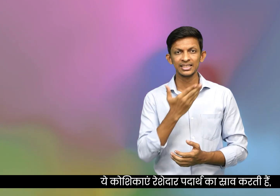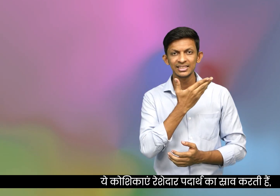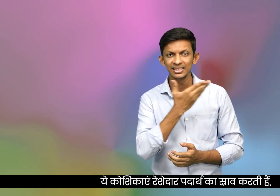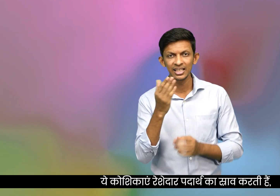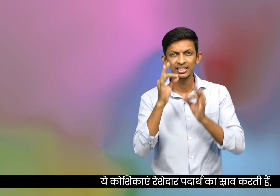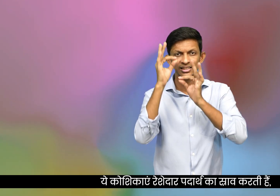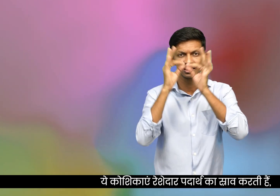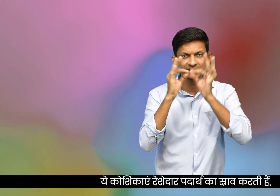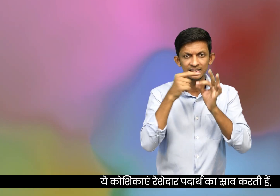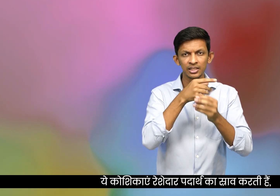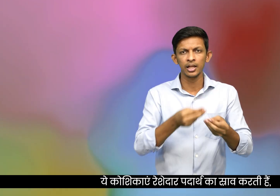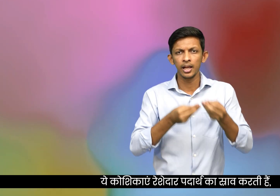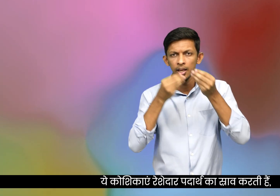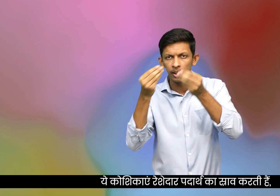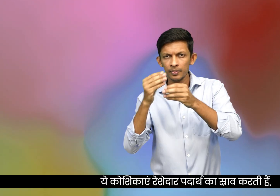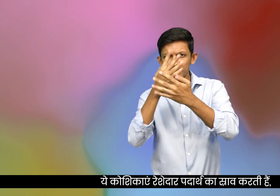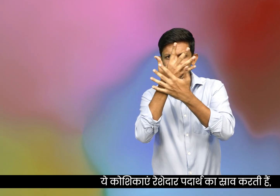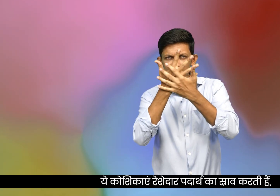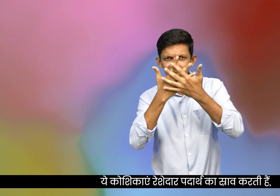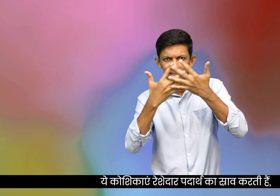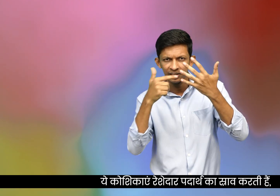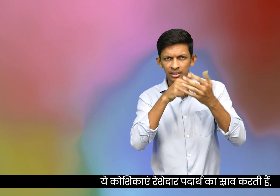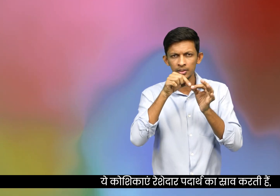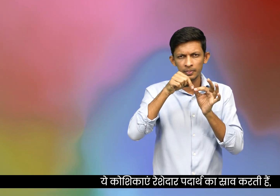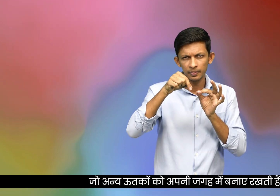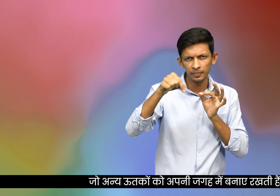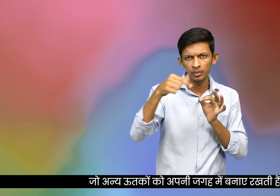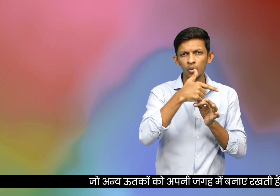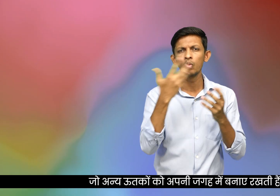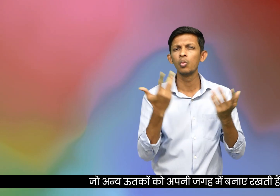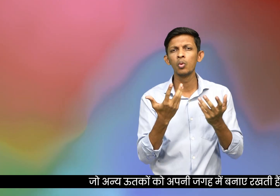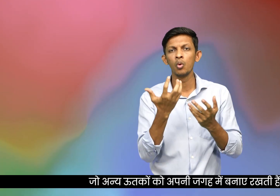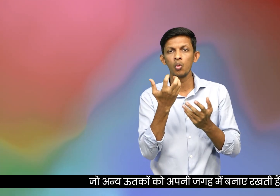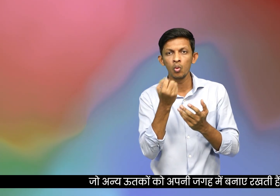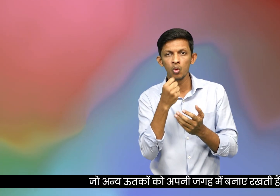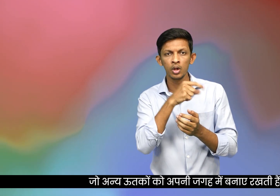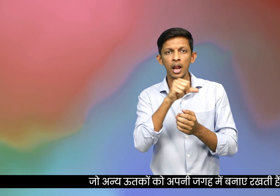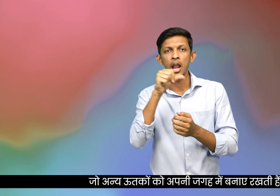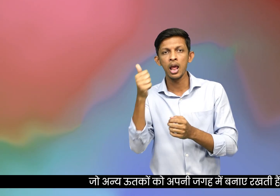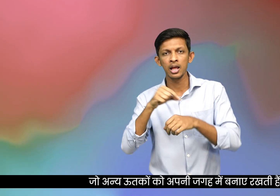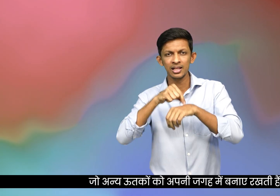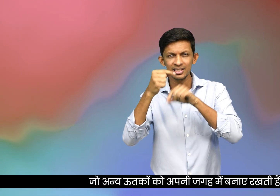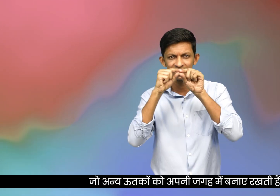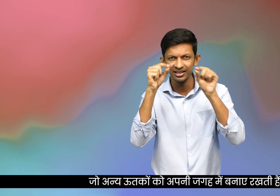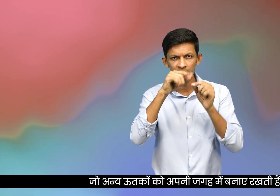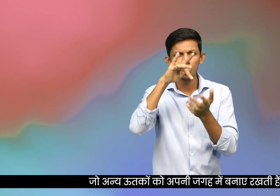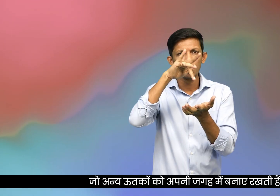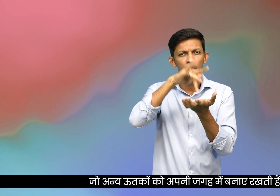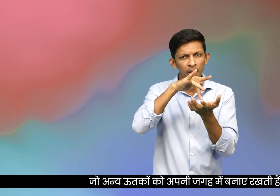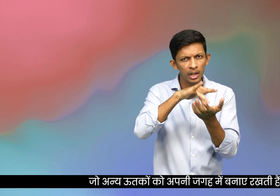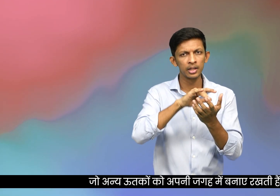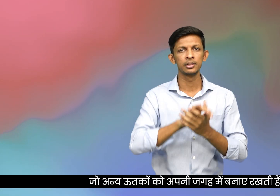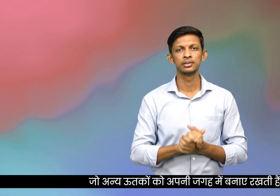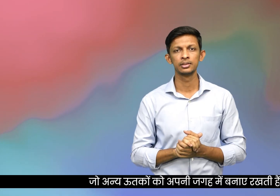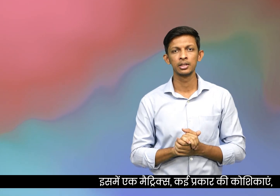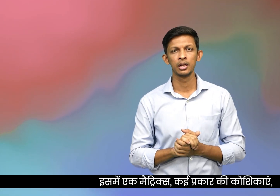ये कोशिकाएं रेशेदार पदार्थ पर स्राव करती है जो अन्य ऊतकों को अपनी जगह में बनाए रखती